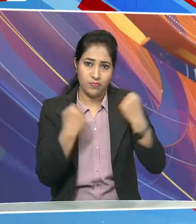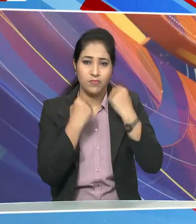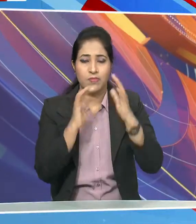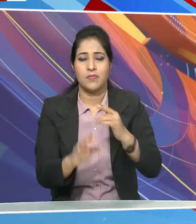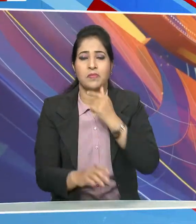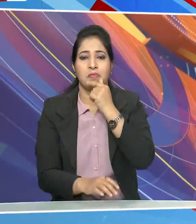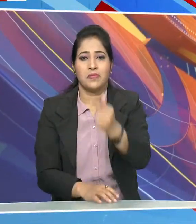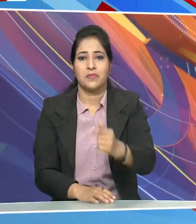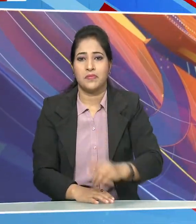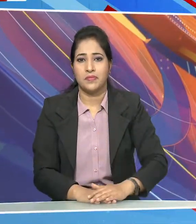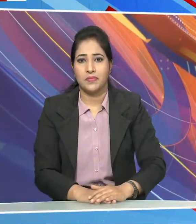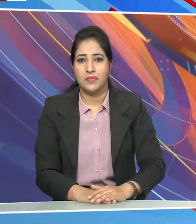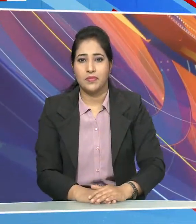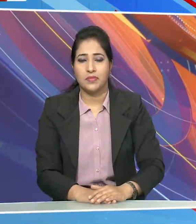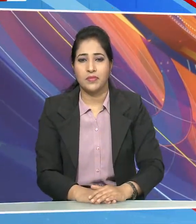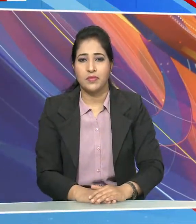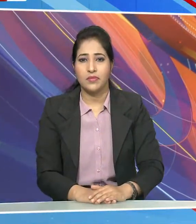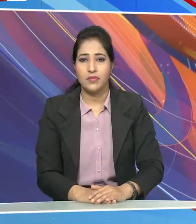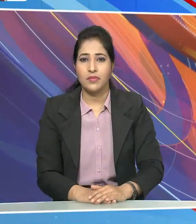किया